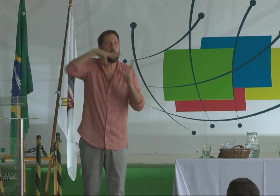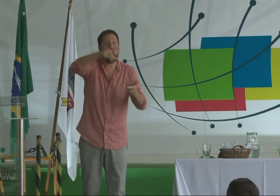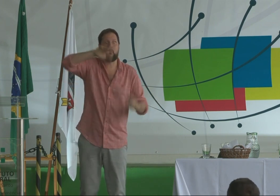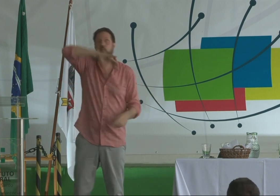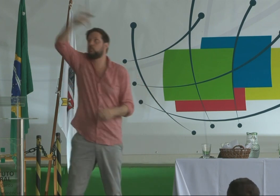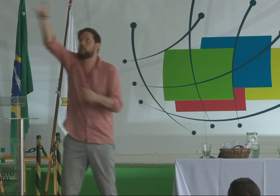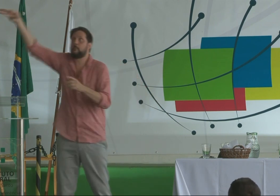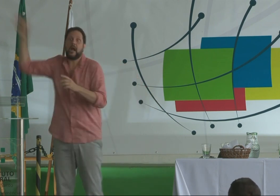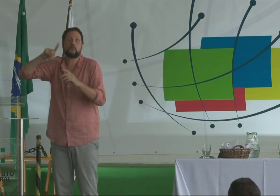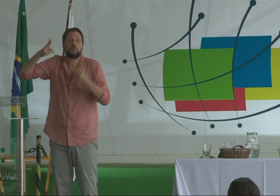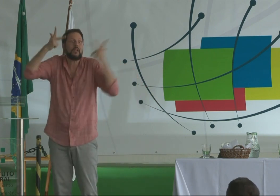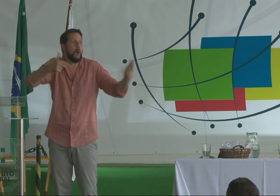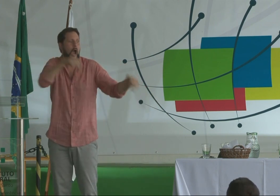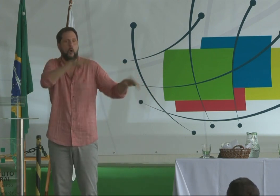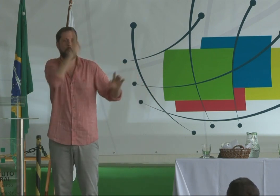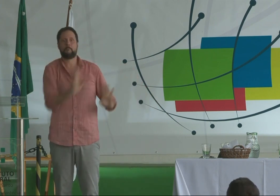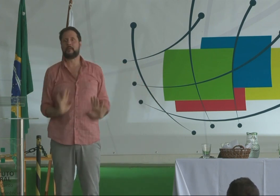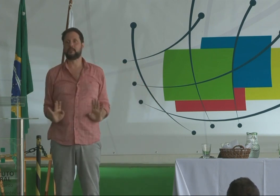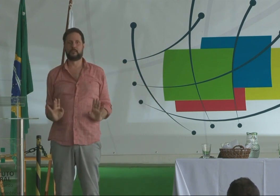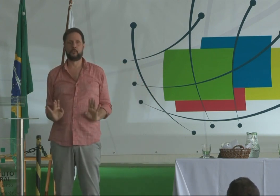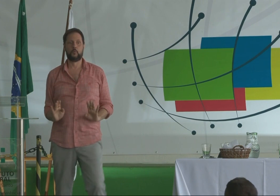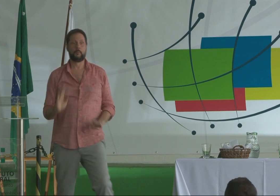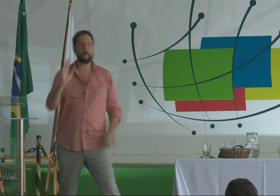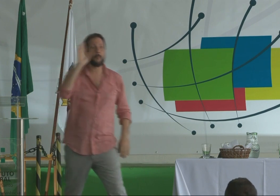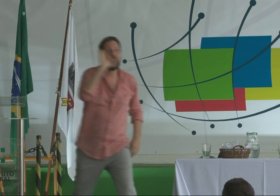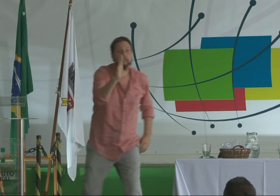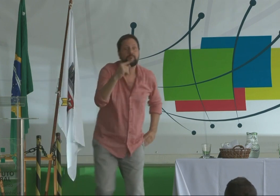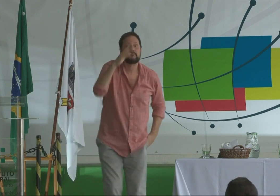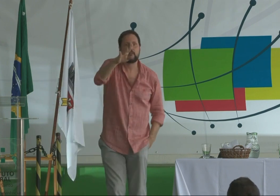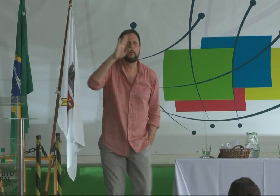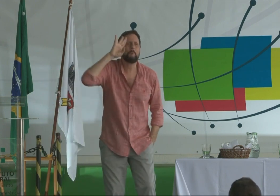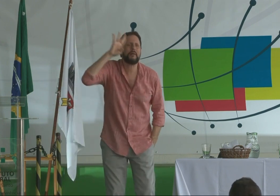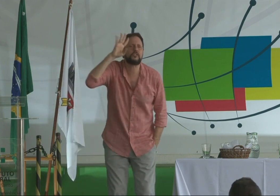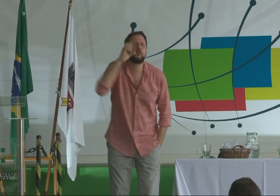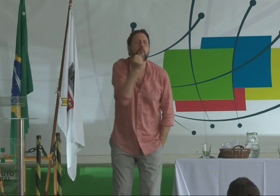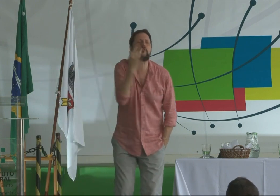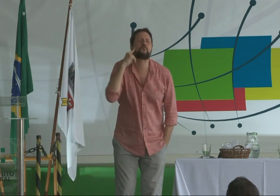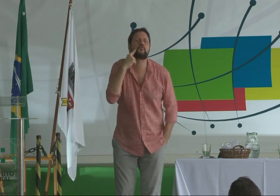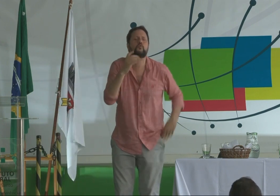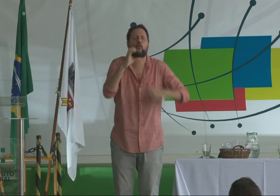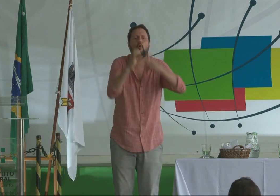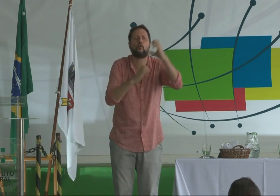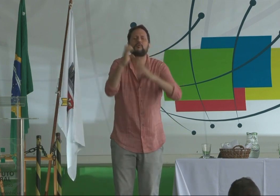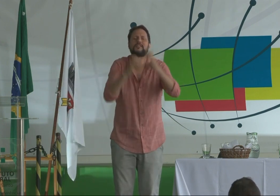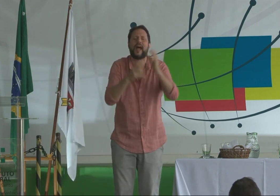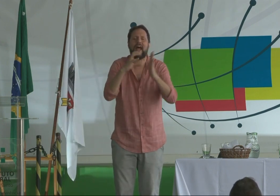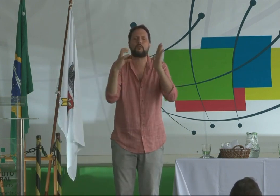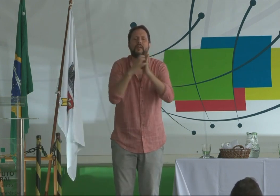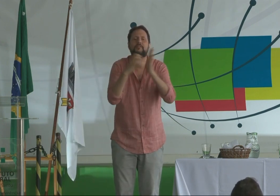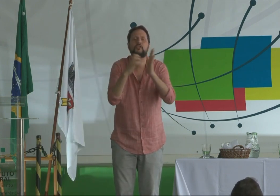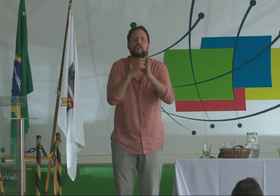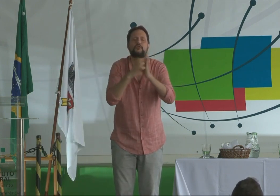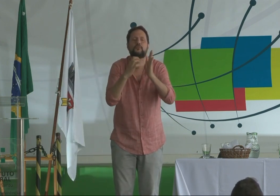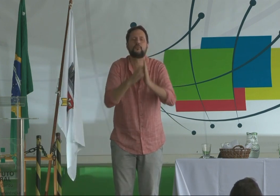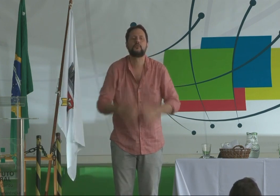mundo do mundo. Não tem nenhum. Então, assim, no mundo não tem, é o Brasil. E a gente não valoriza. Pensa, hoje, são quantas pessoas